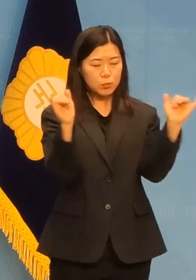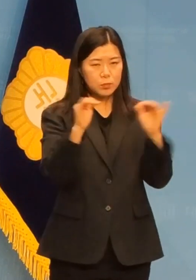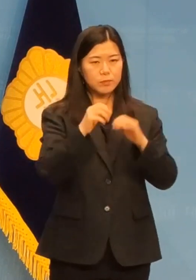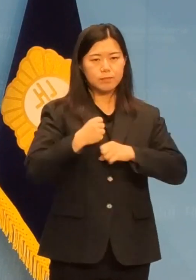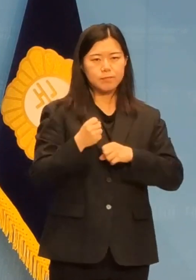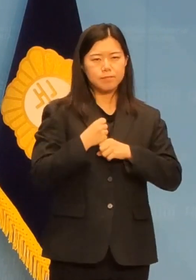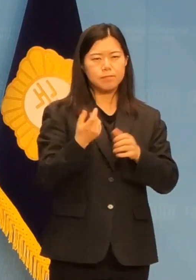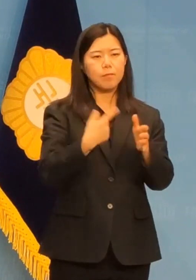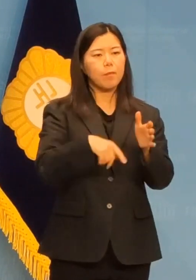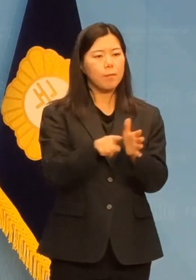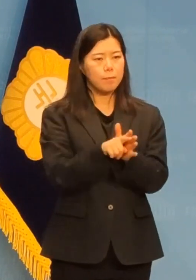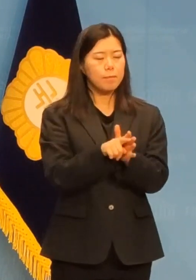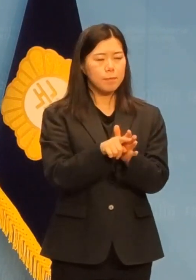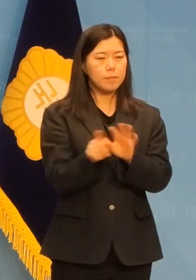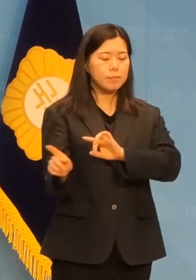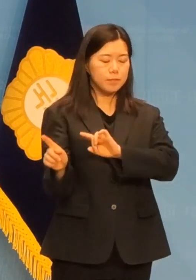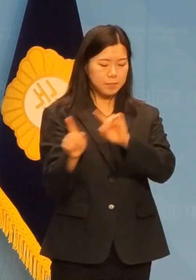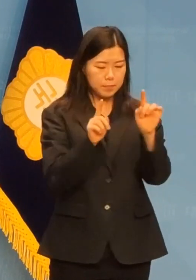위한 첫걸음입니다.